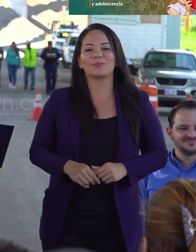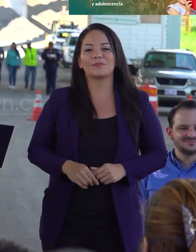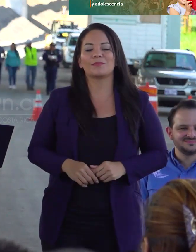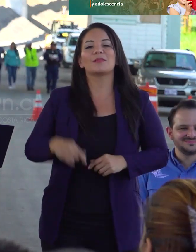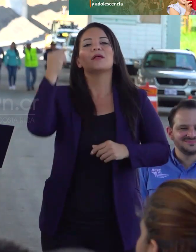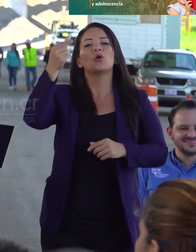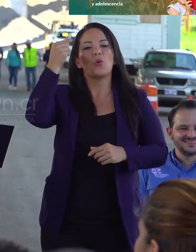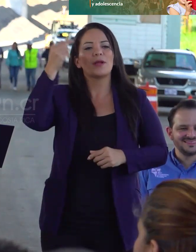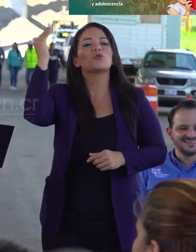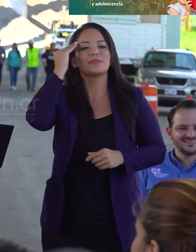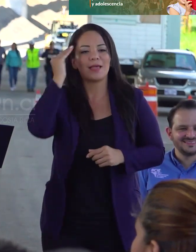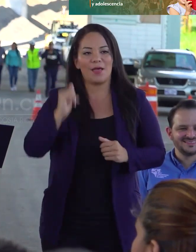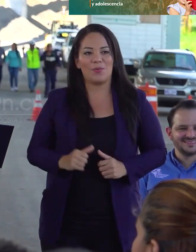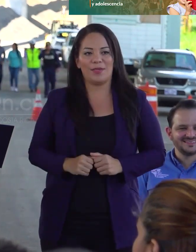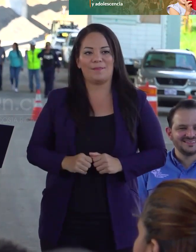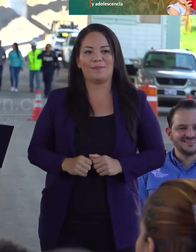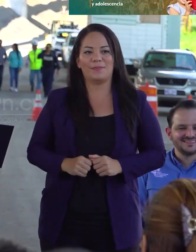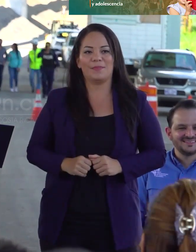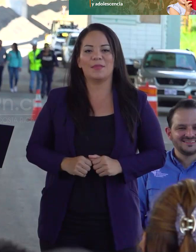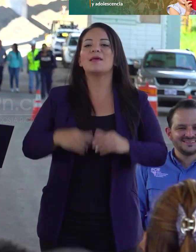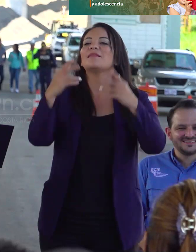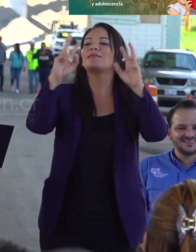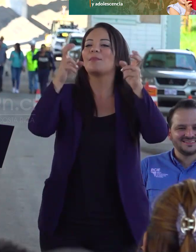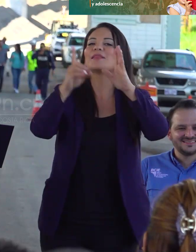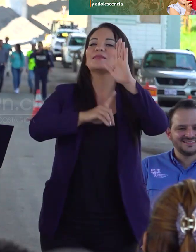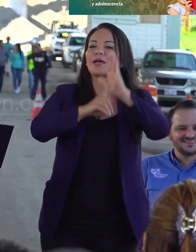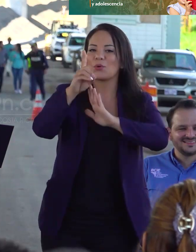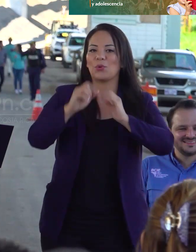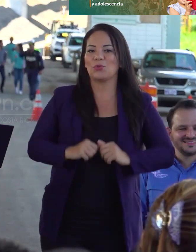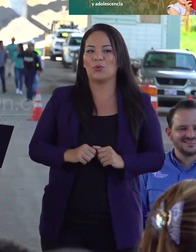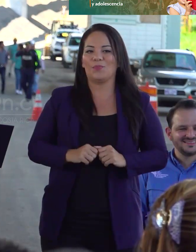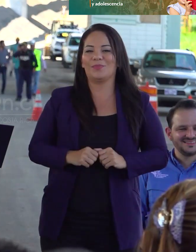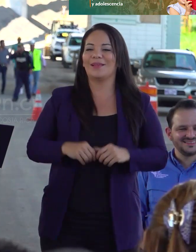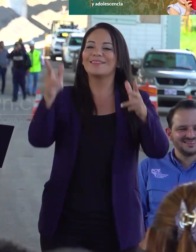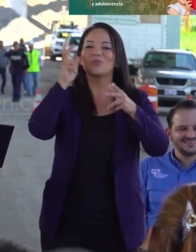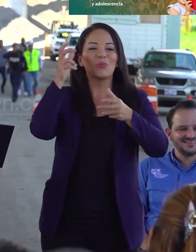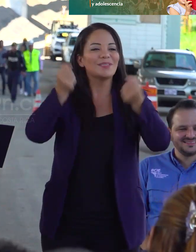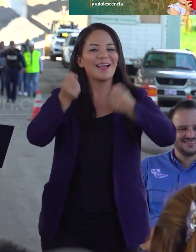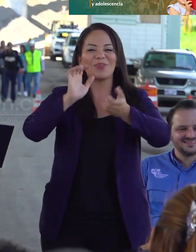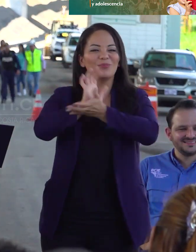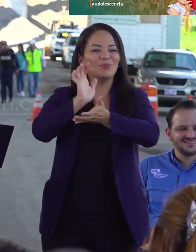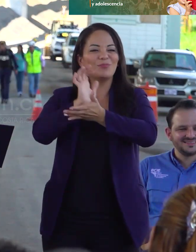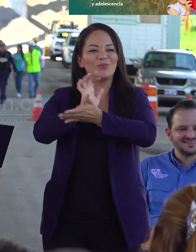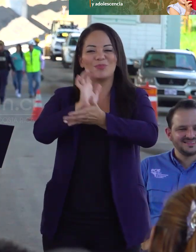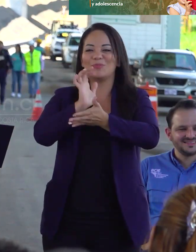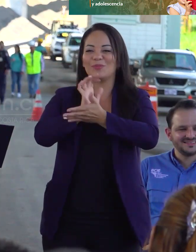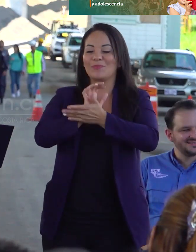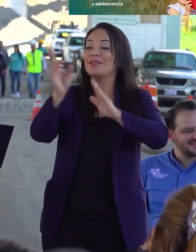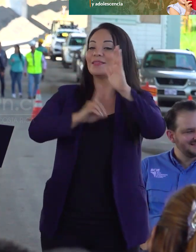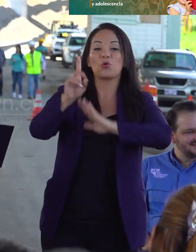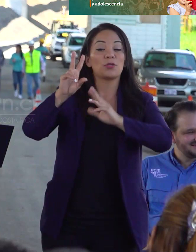El gobierno sabe que el desarrollo no espera, que